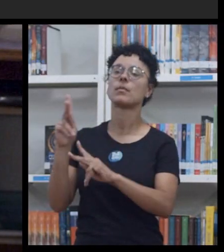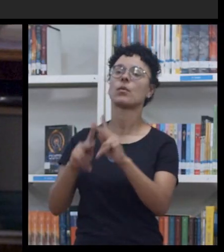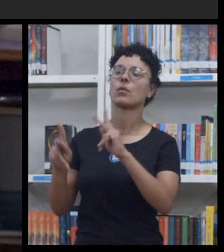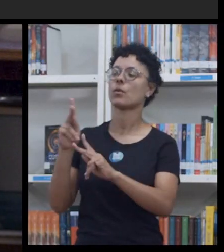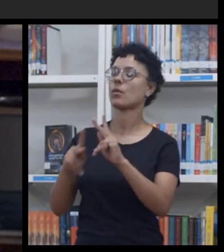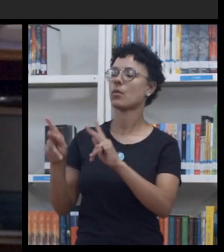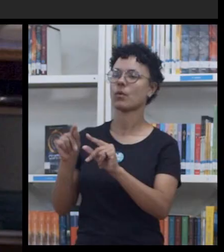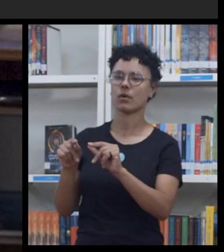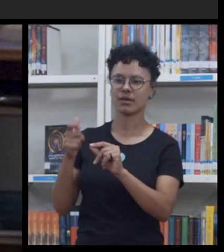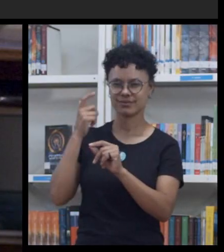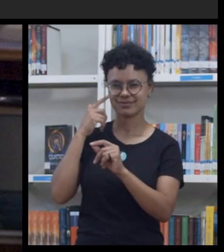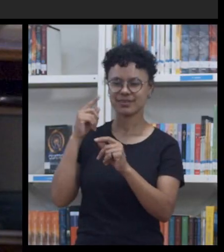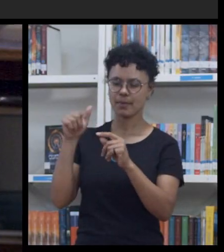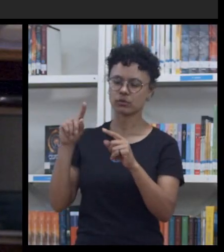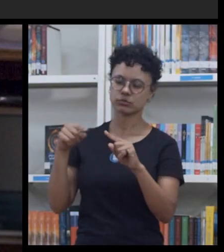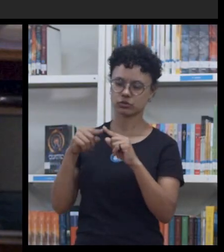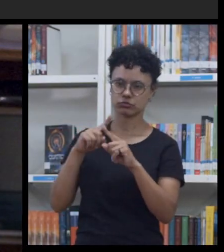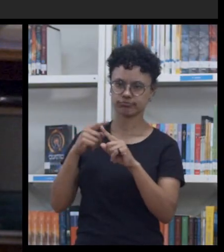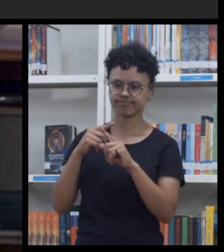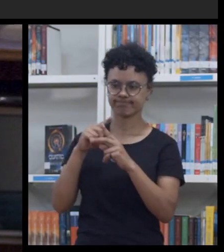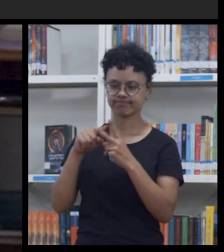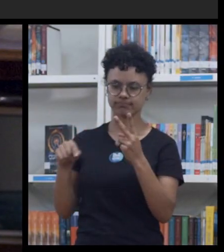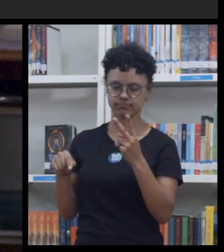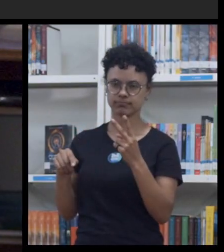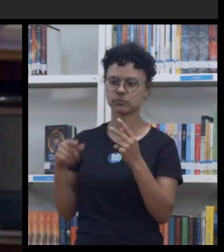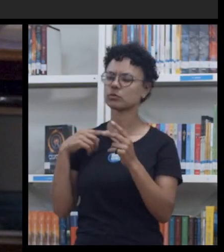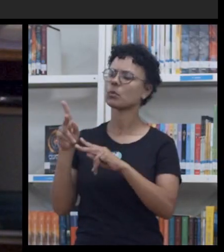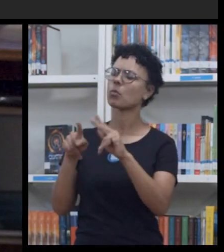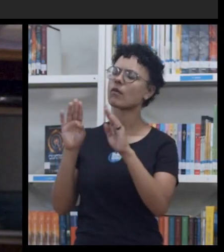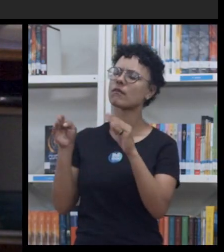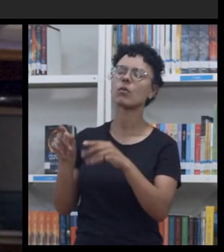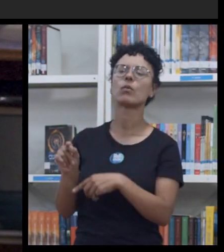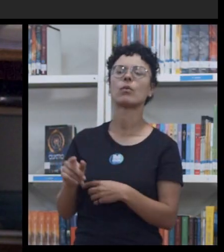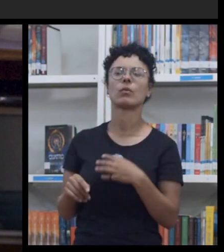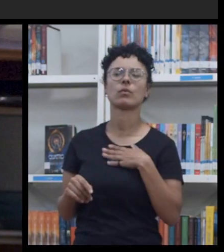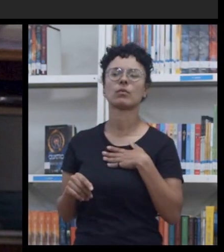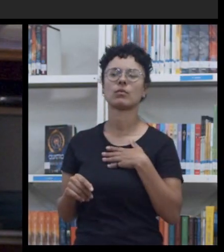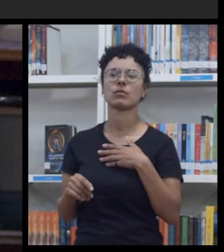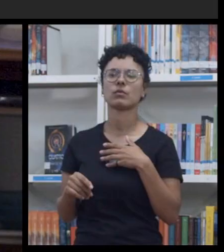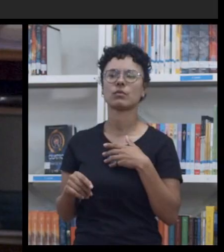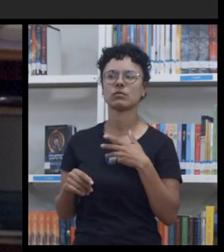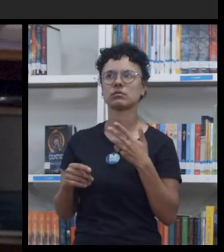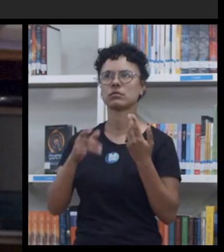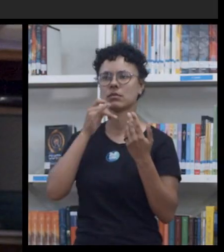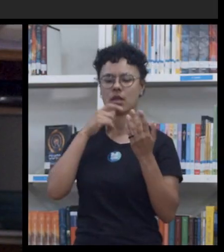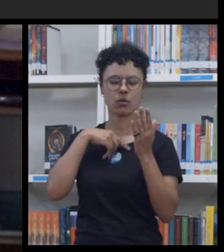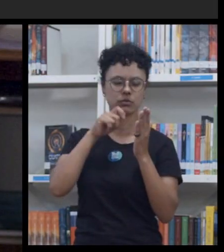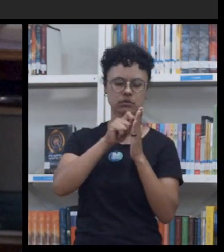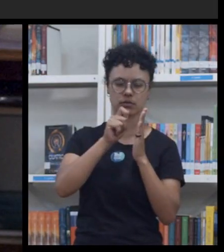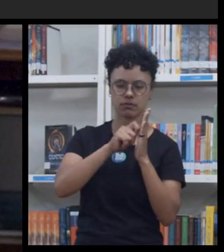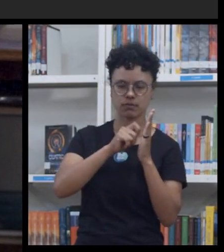e, novamente, o propósito. Encontre o seu público-alvo. Quem quer escrever,